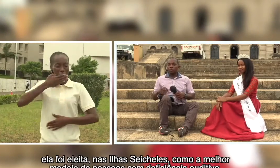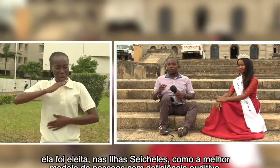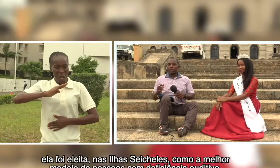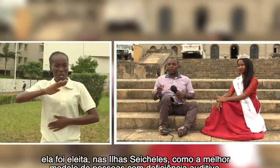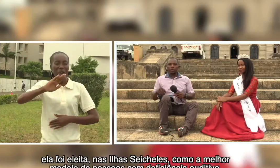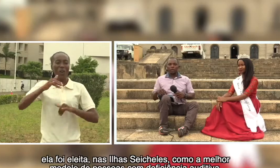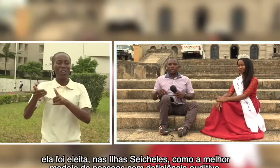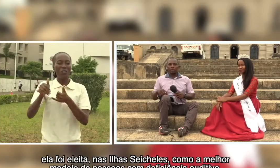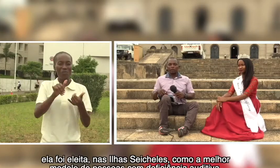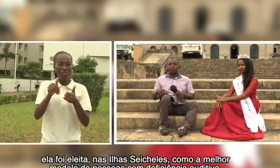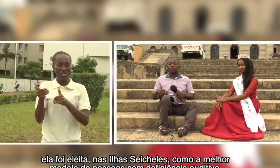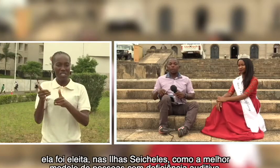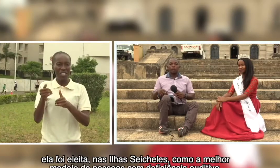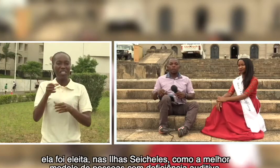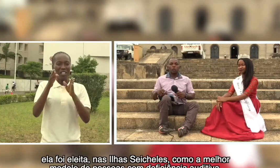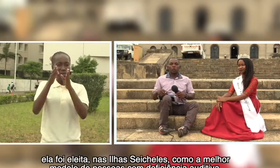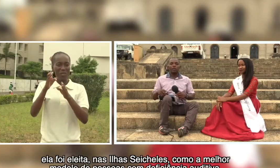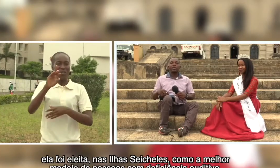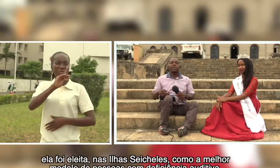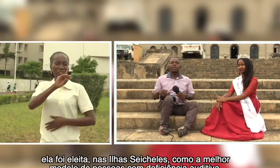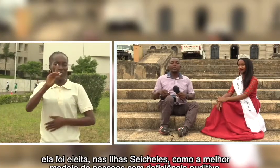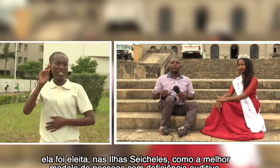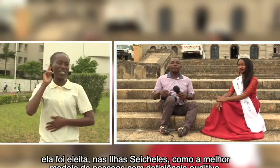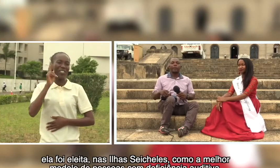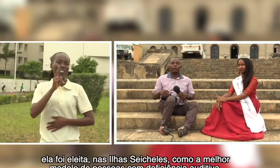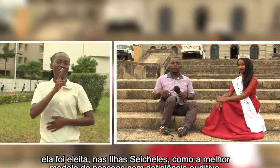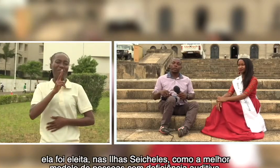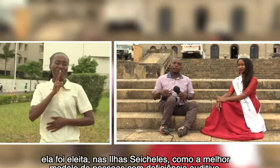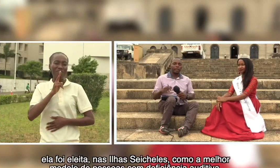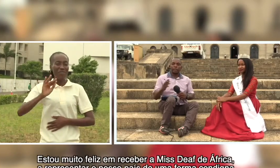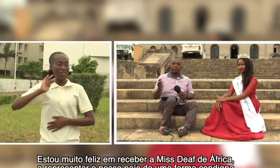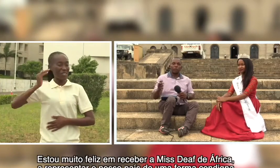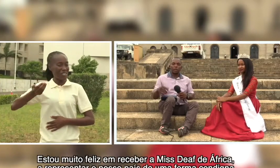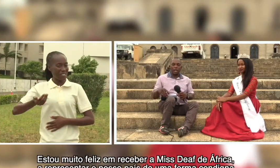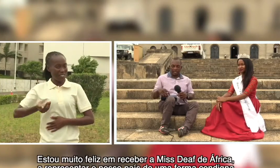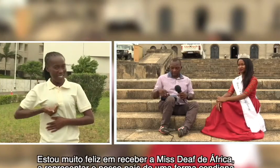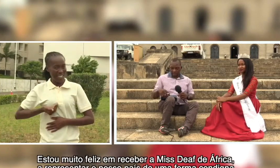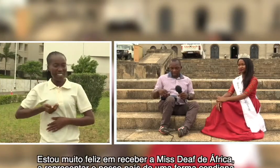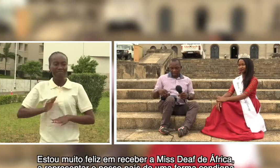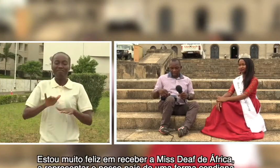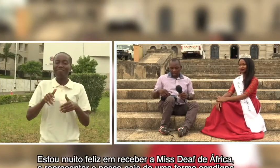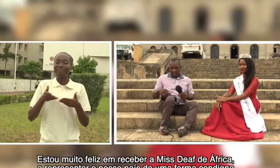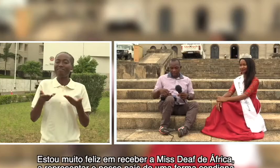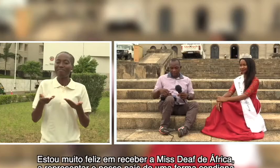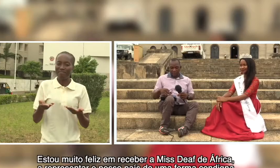melhor modelo de pessoas com deficiência auditiva, aliás, são mulheres.